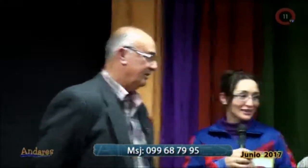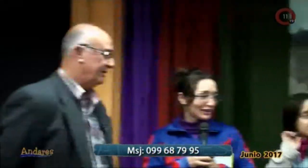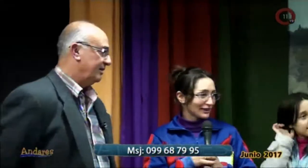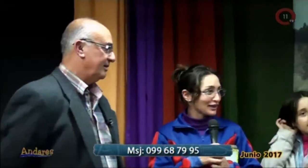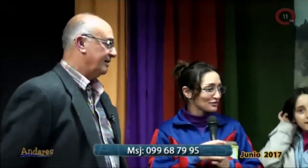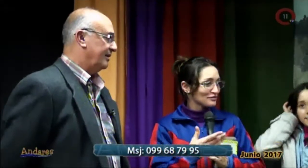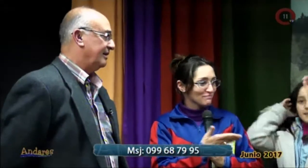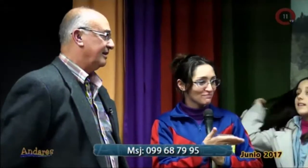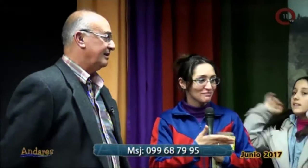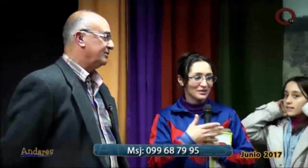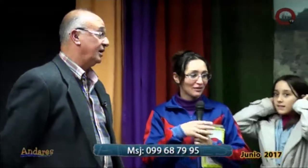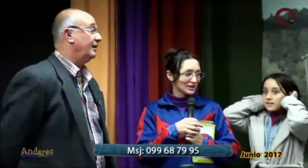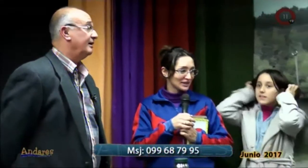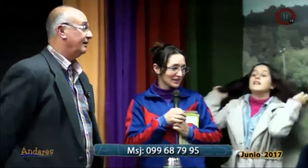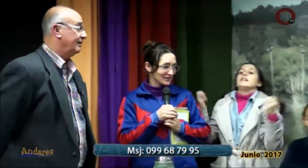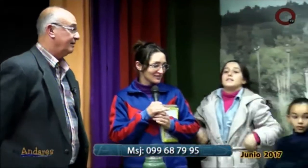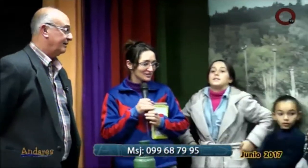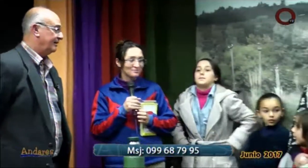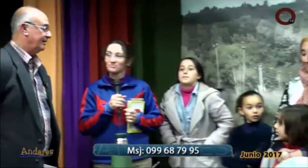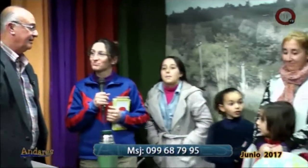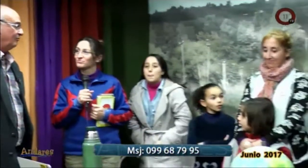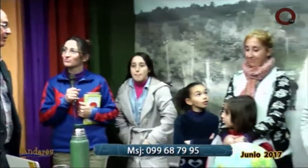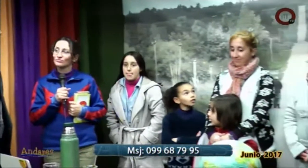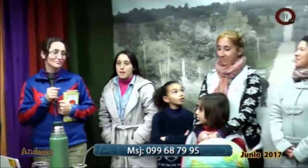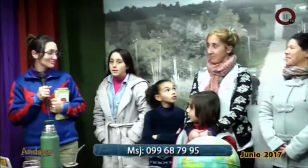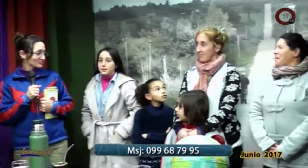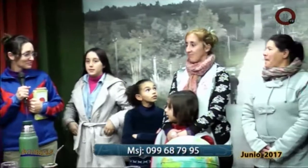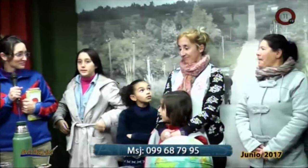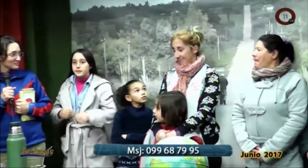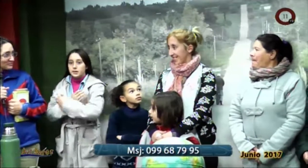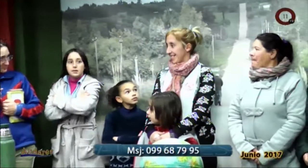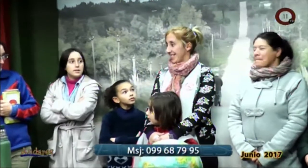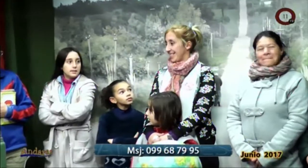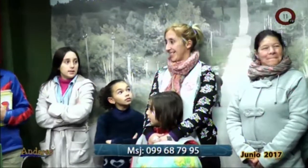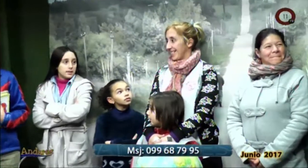acercan al canal hoy ¿Sí? Abril y Lali, sí Bueno, gracias por venir